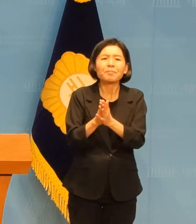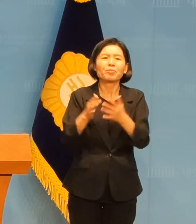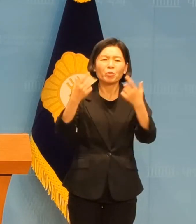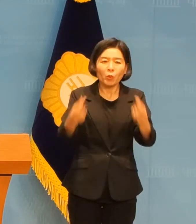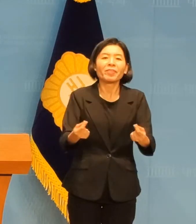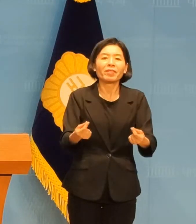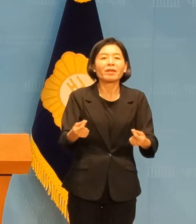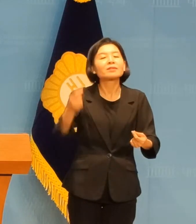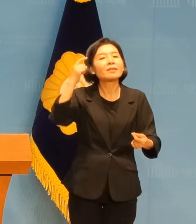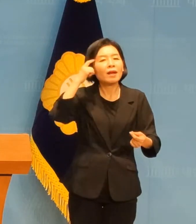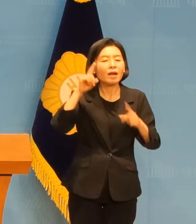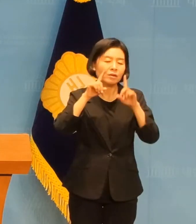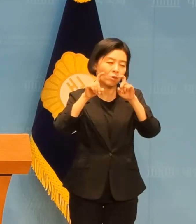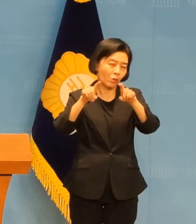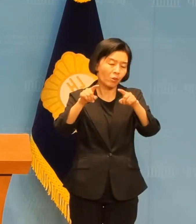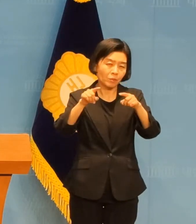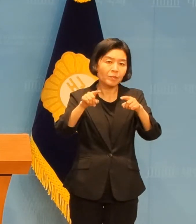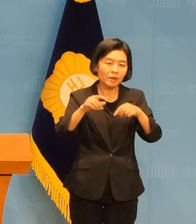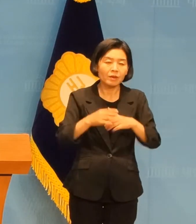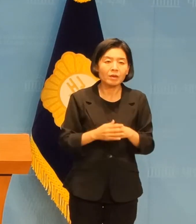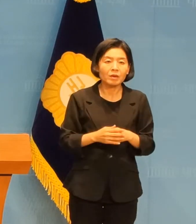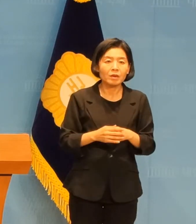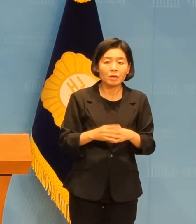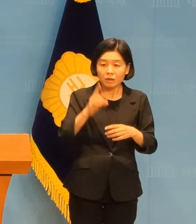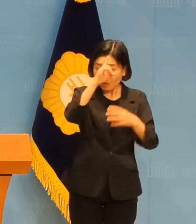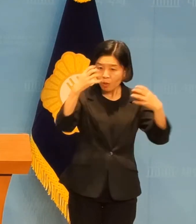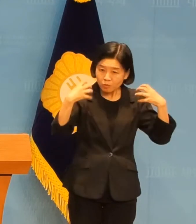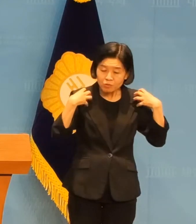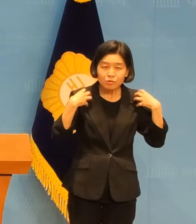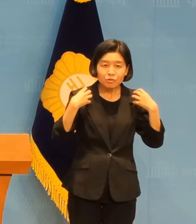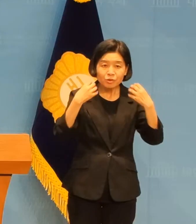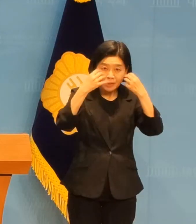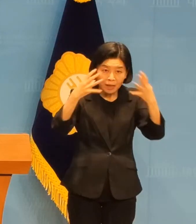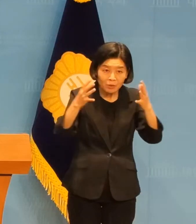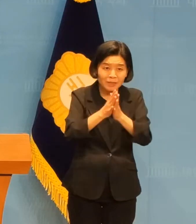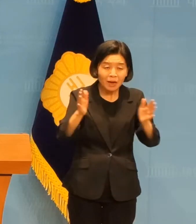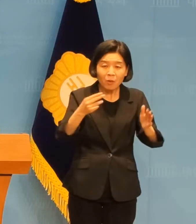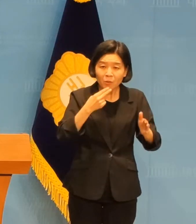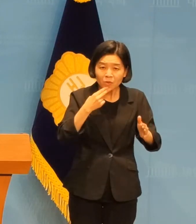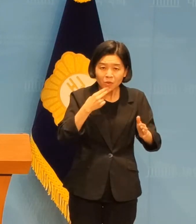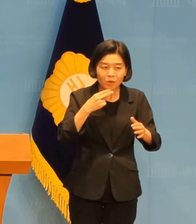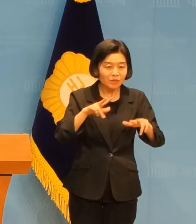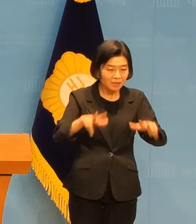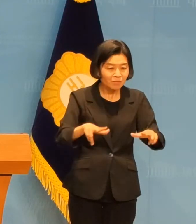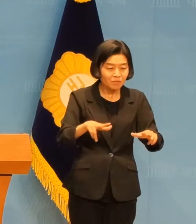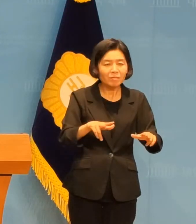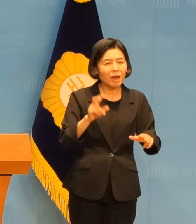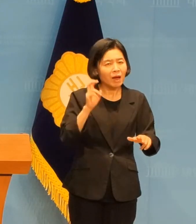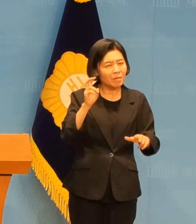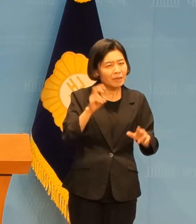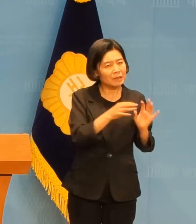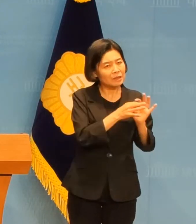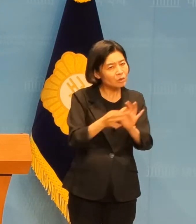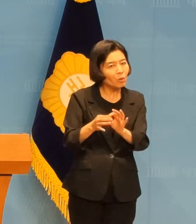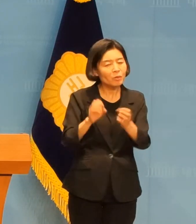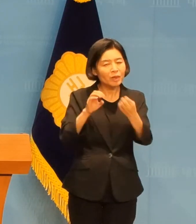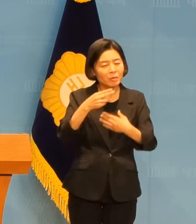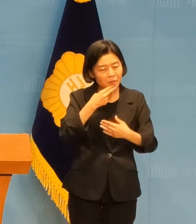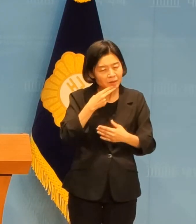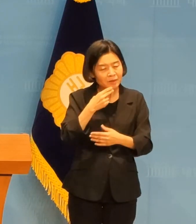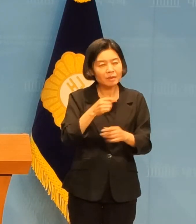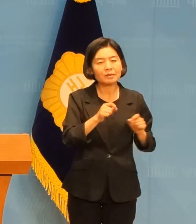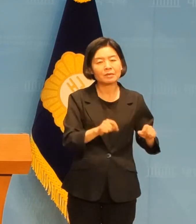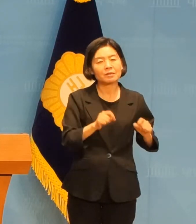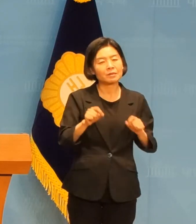지울 수가 없습니다. 만약 정권이 바뀌지 않았다면 법제처는 지금까지도 유권 해석 답변을 내놓지